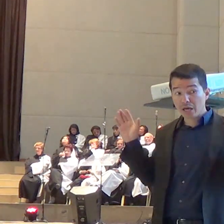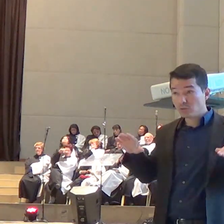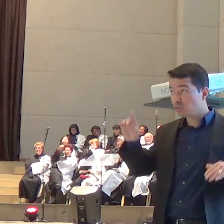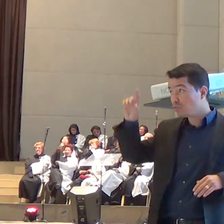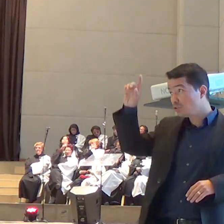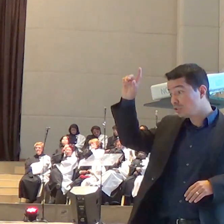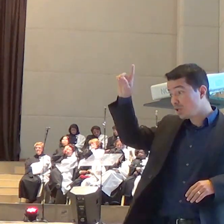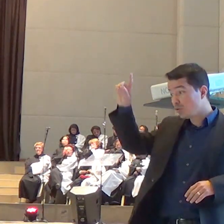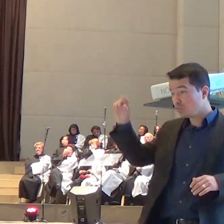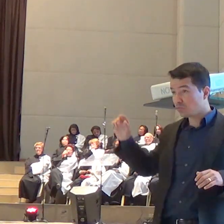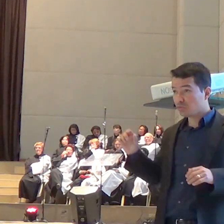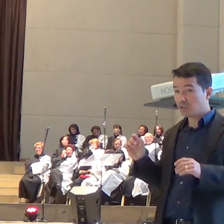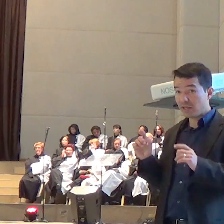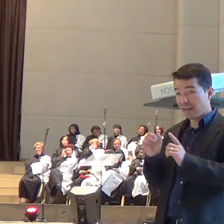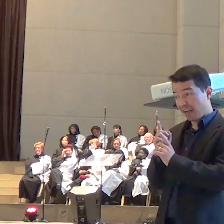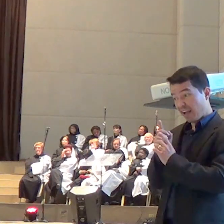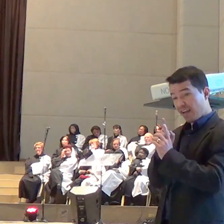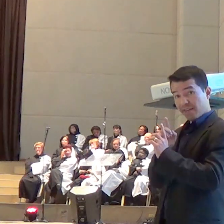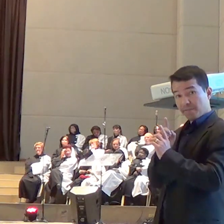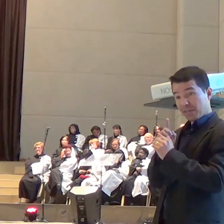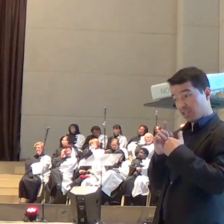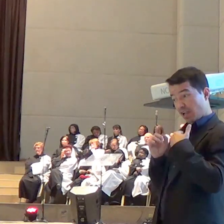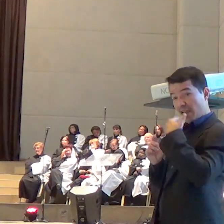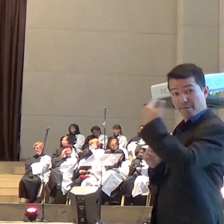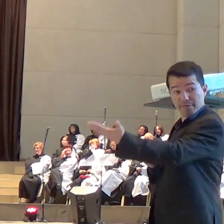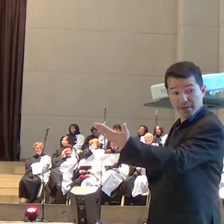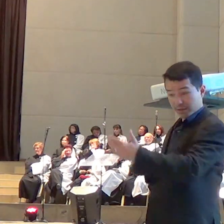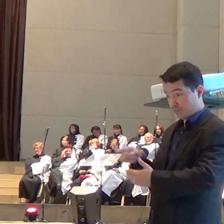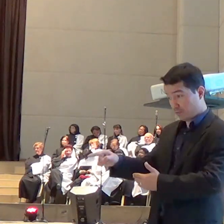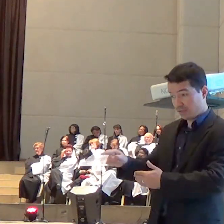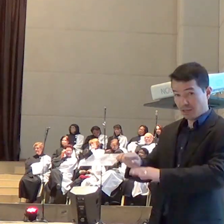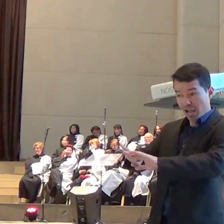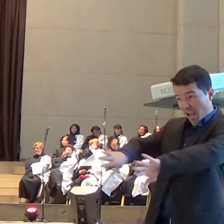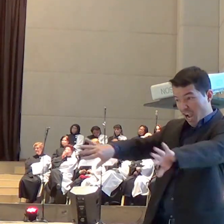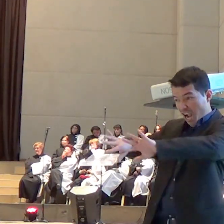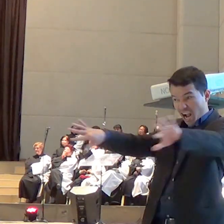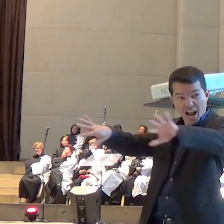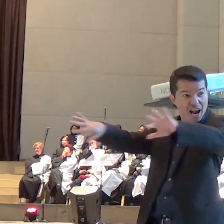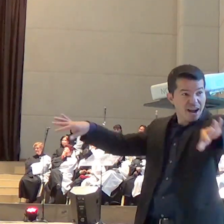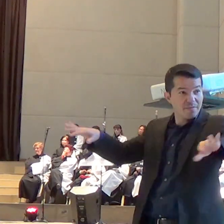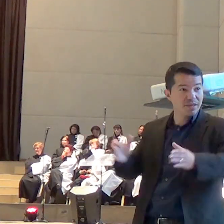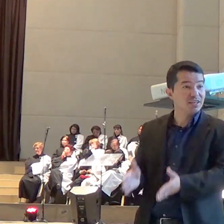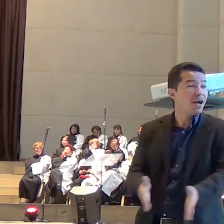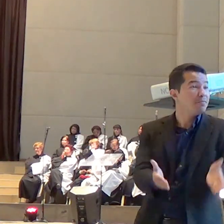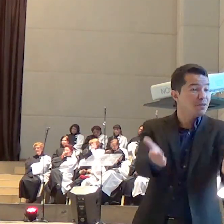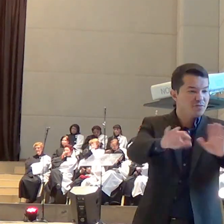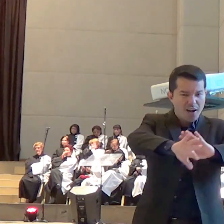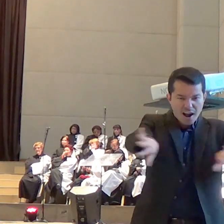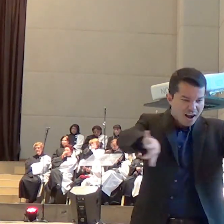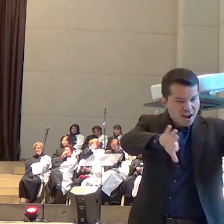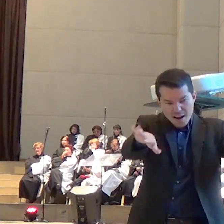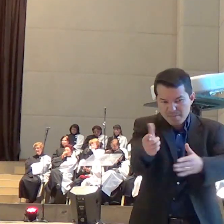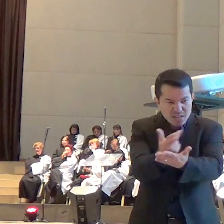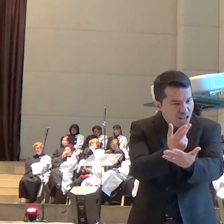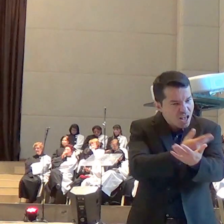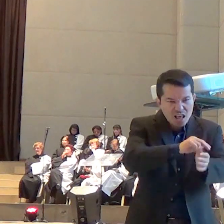tremendo isso porque Deus é o comandante geral o senhor de todas as coisas ele é o